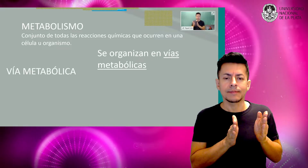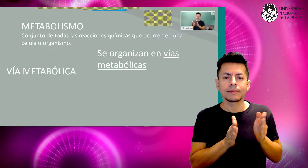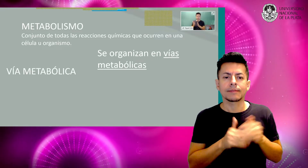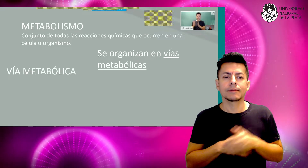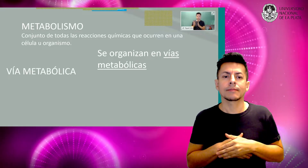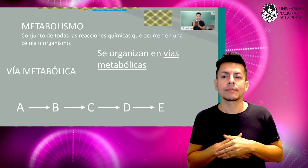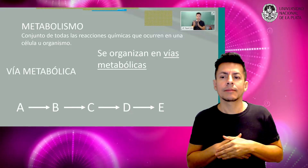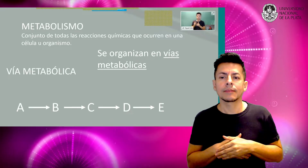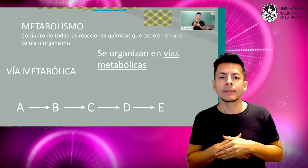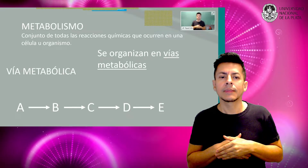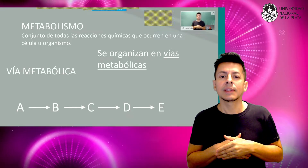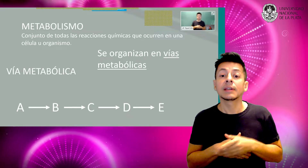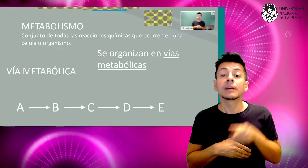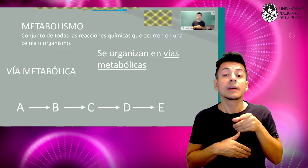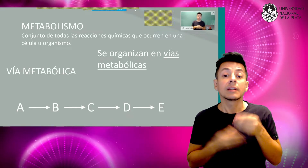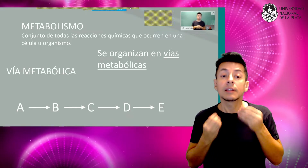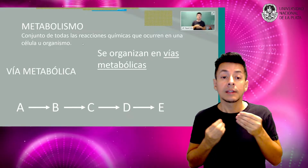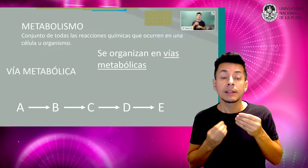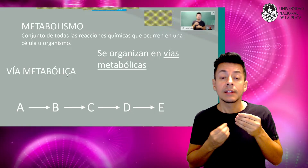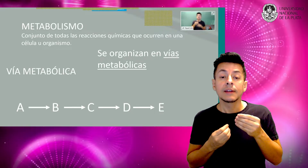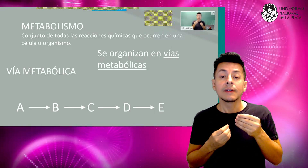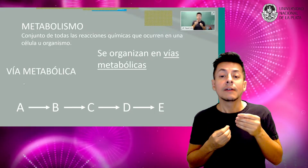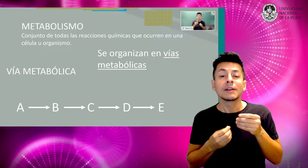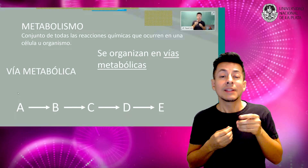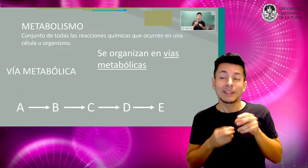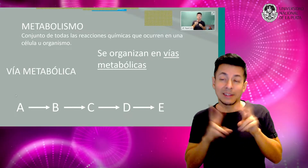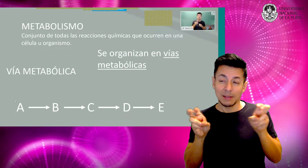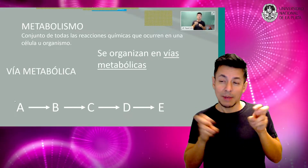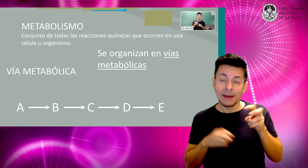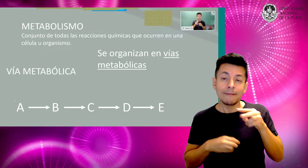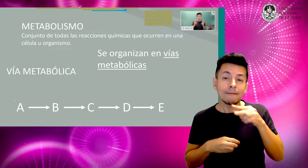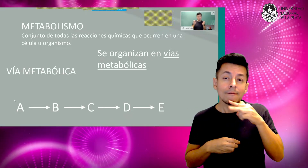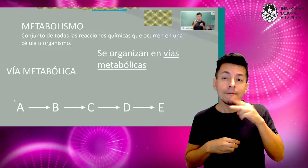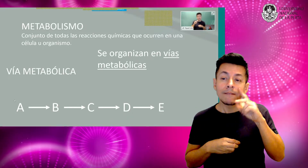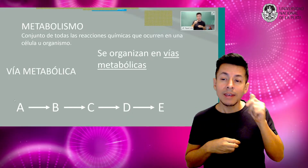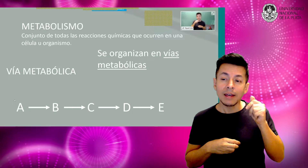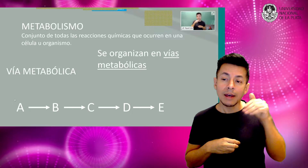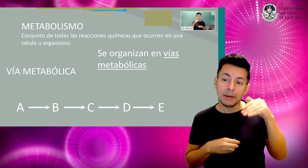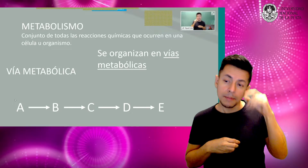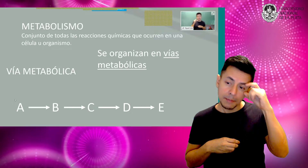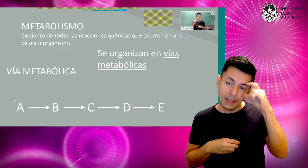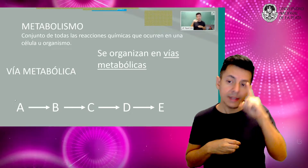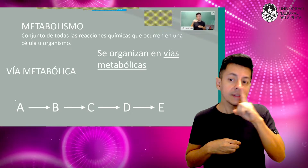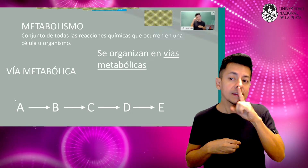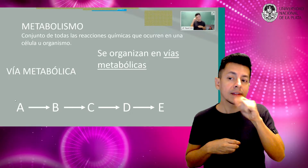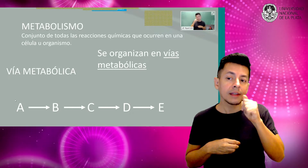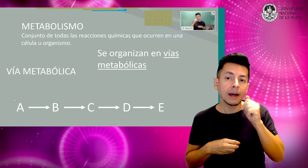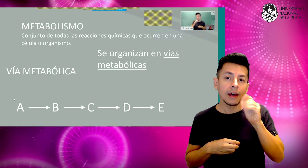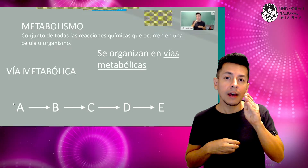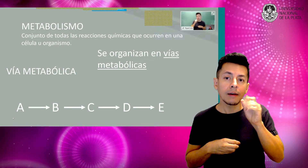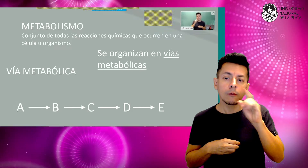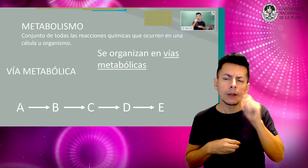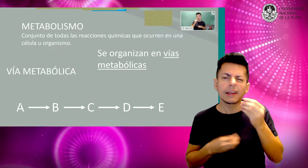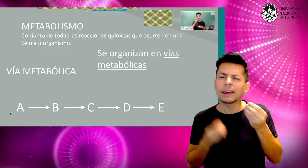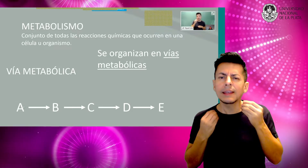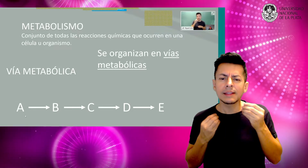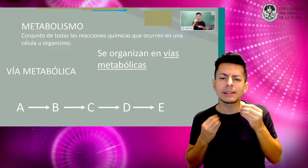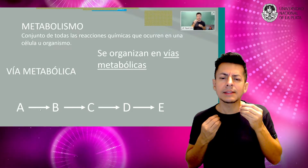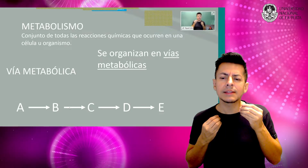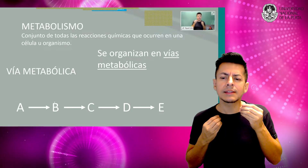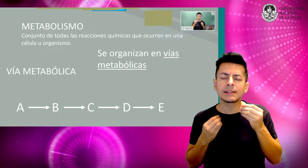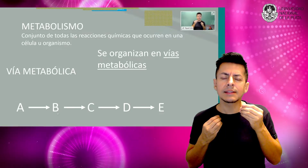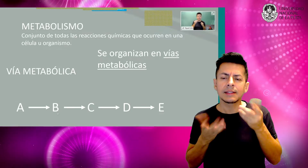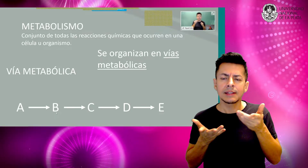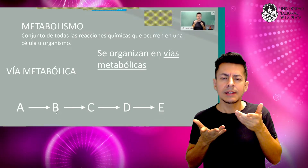una vía metabólica. Una vía metabólica es un conjunto de reacciones químicas, ¿sí? Que